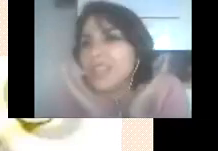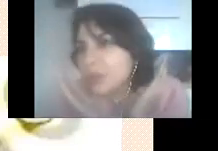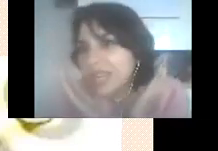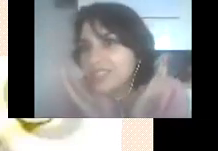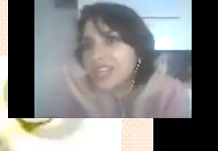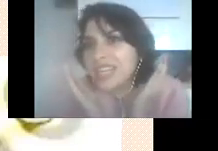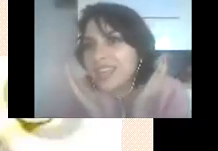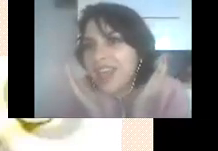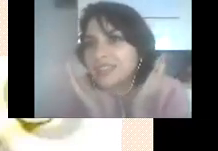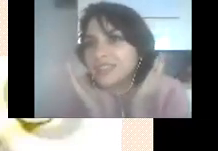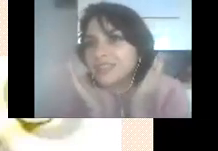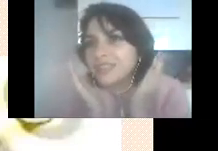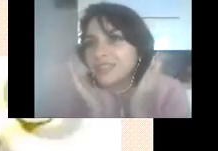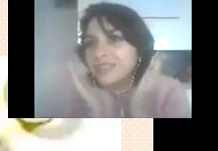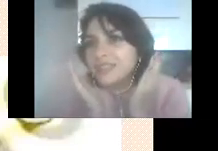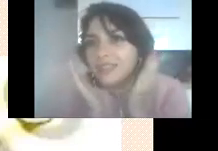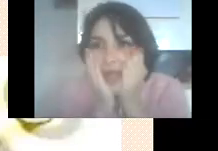Pero si las cucharas son rígidas.